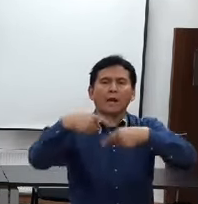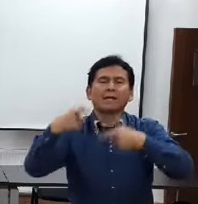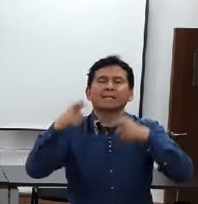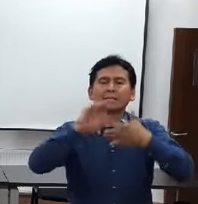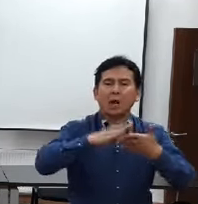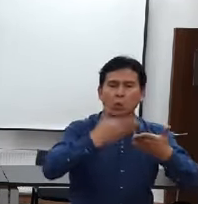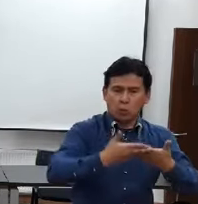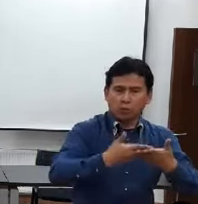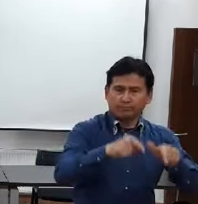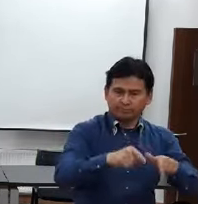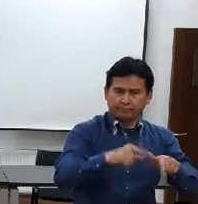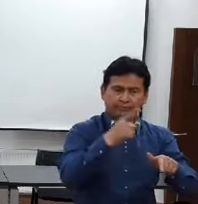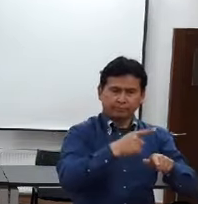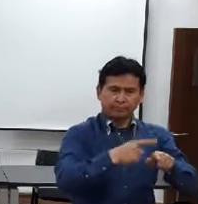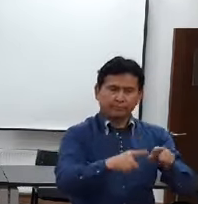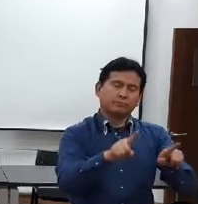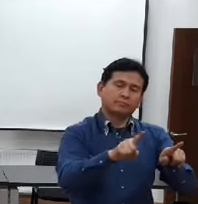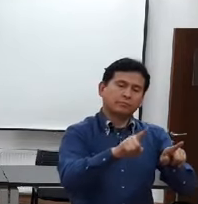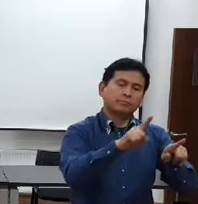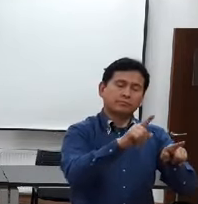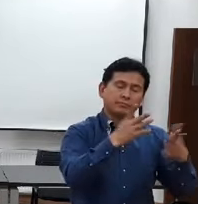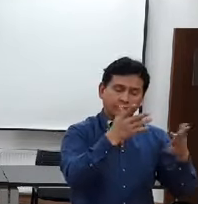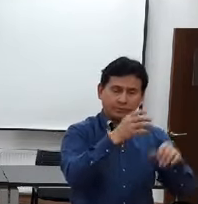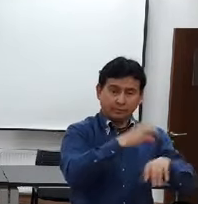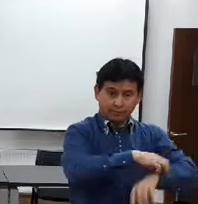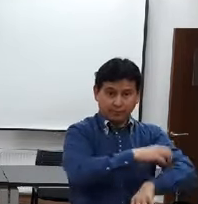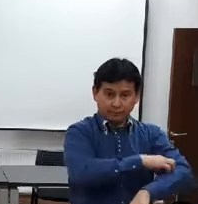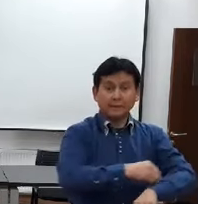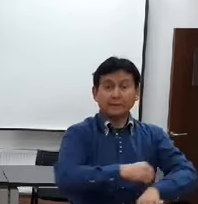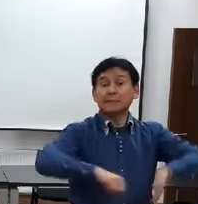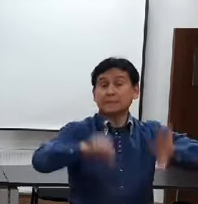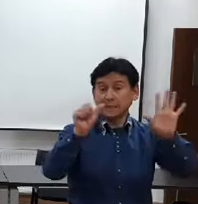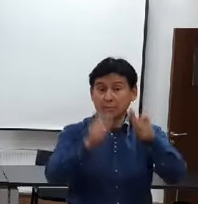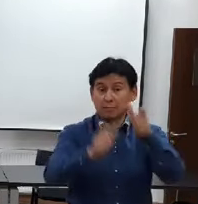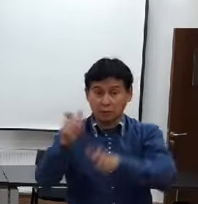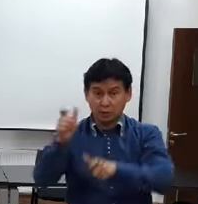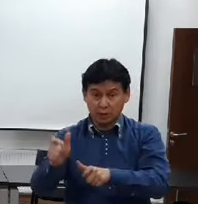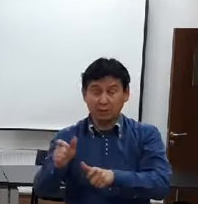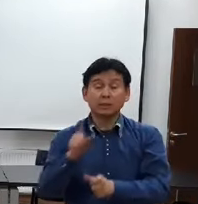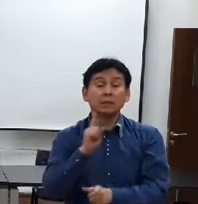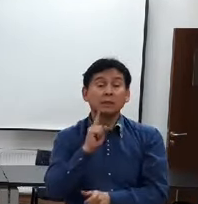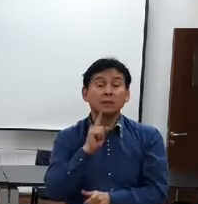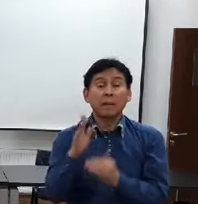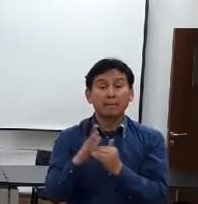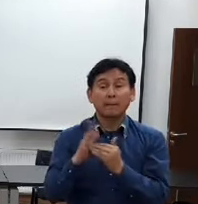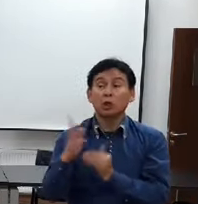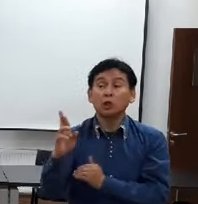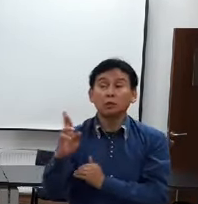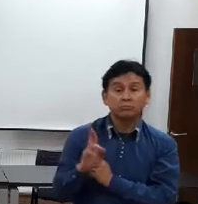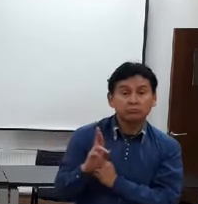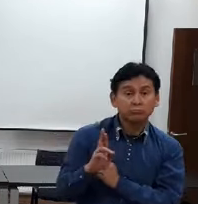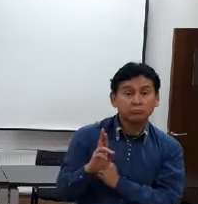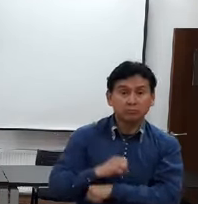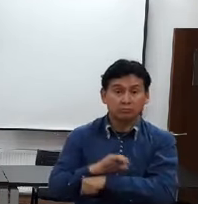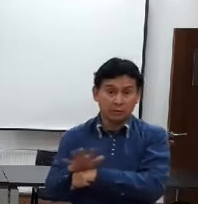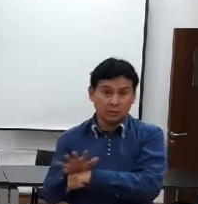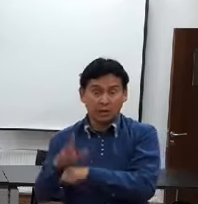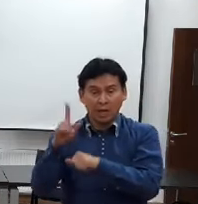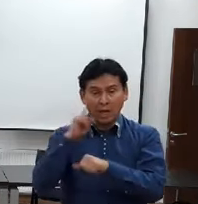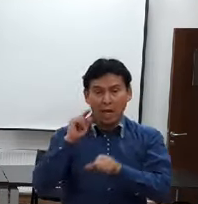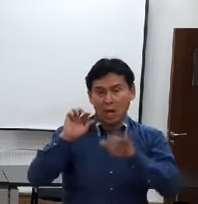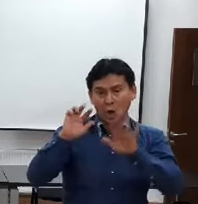región y provienen de zonas en cuarentena. Y seis personas que son las que están en la espera de resultado con corte a